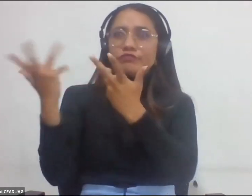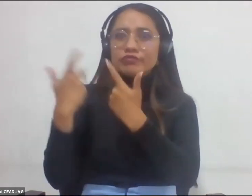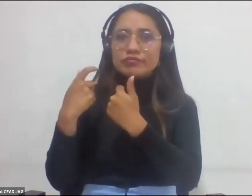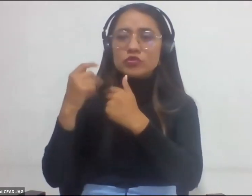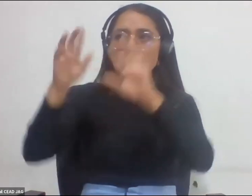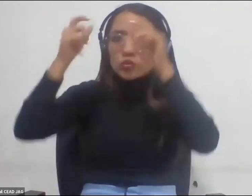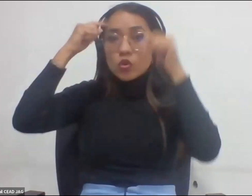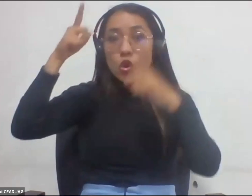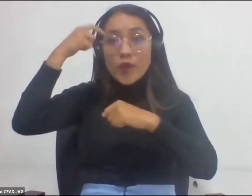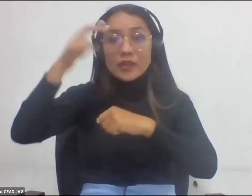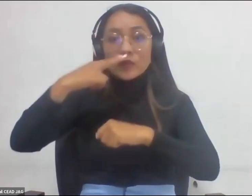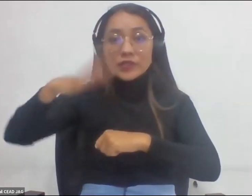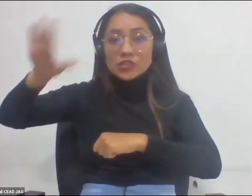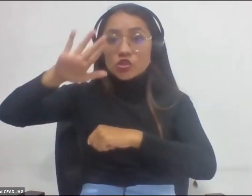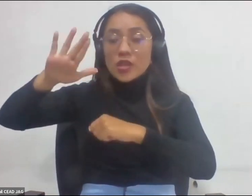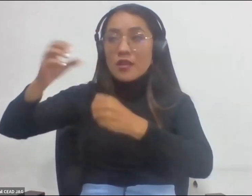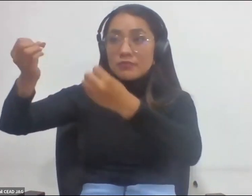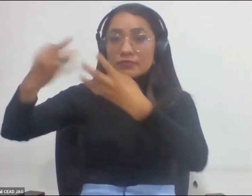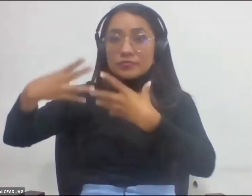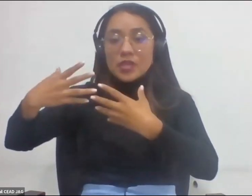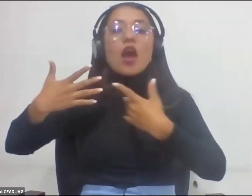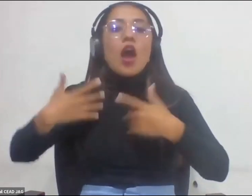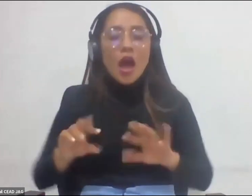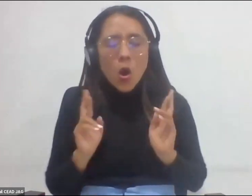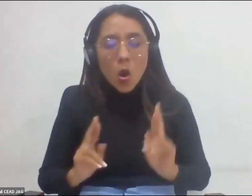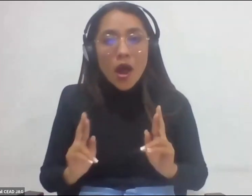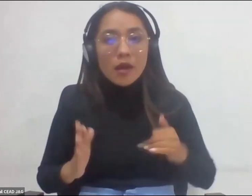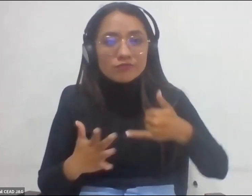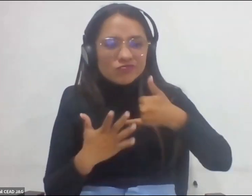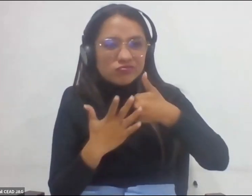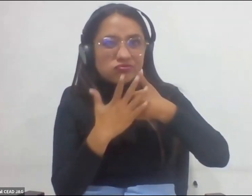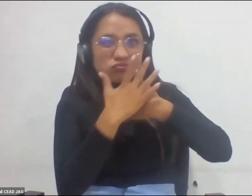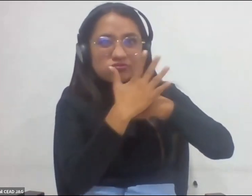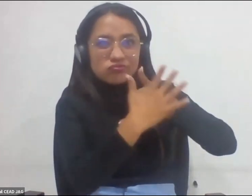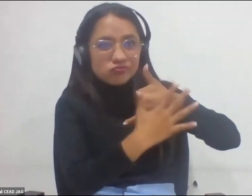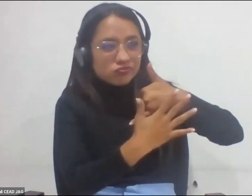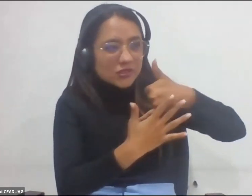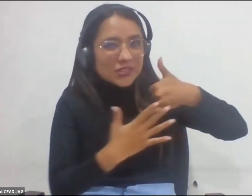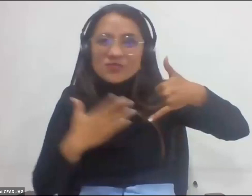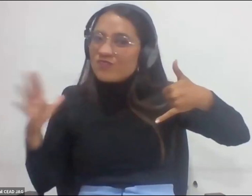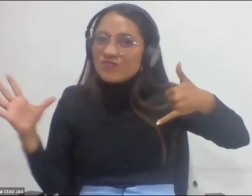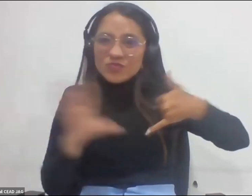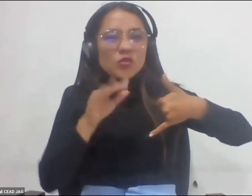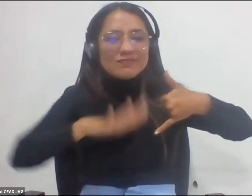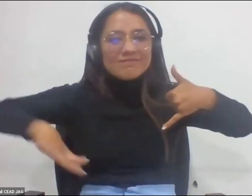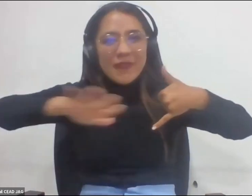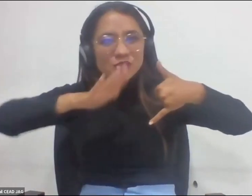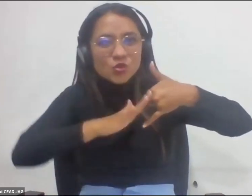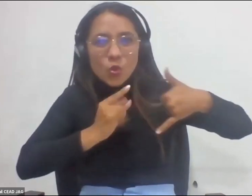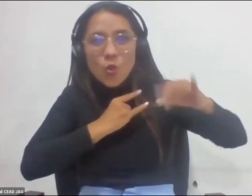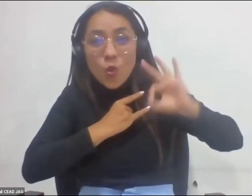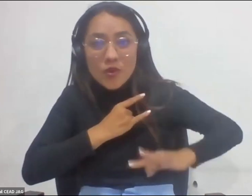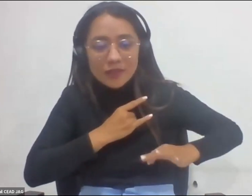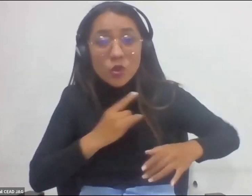Nacional para la provincia profunda para esa provincia a donde llega la unad la unad